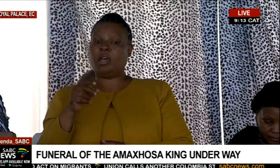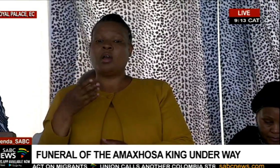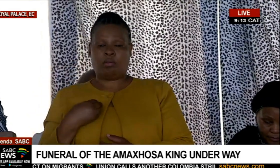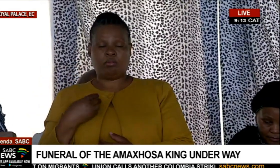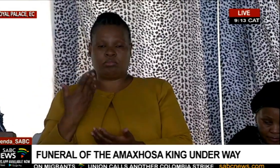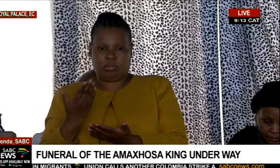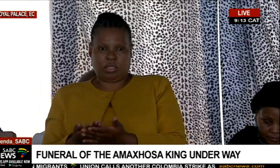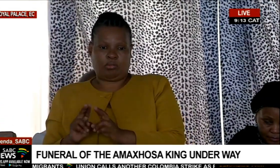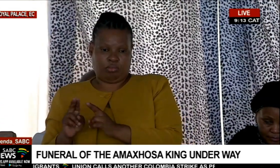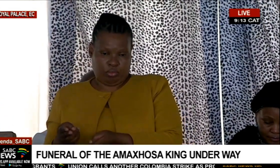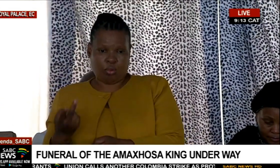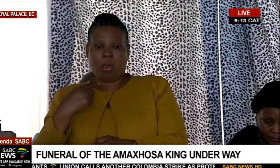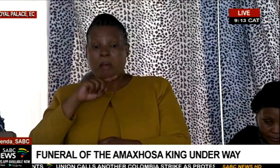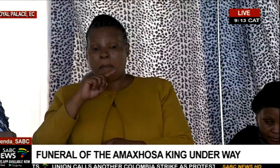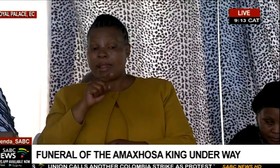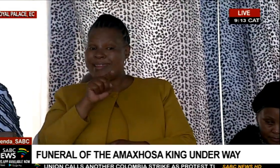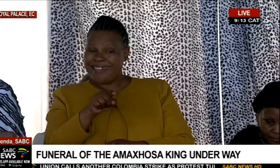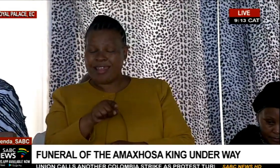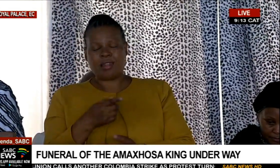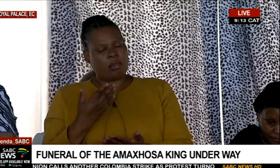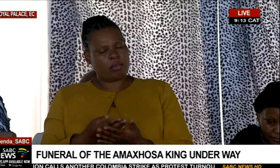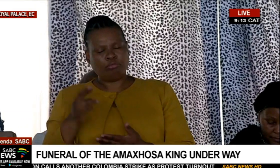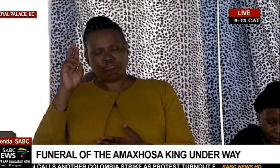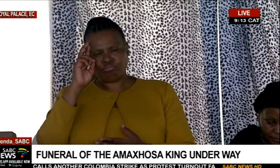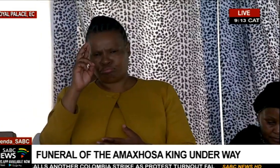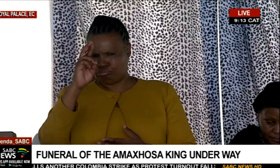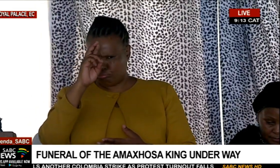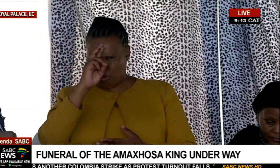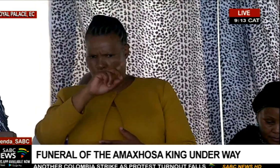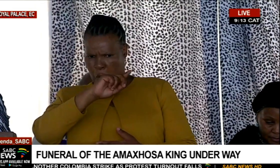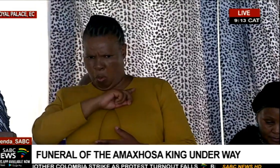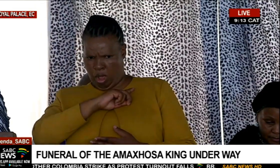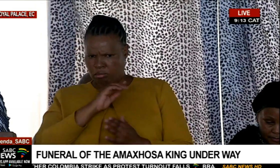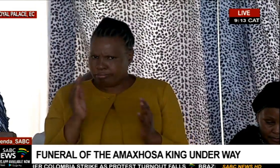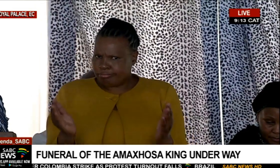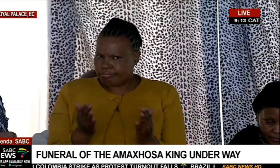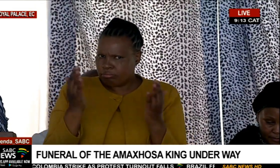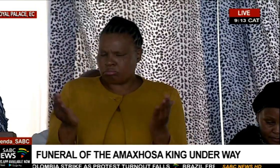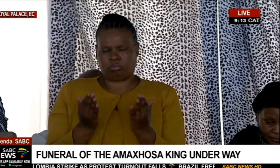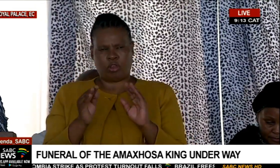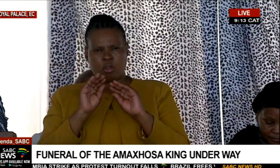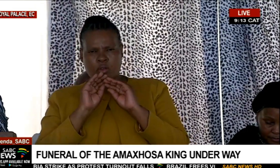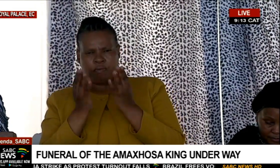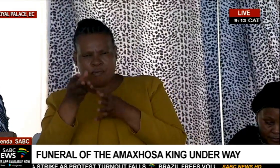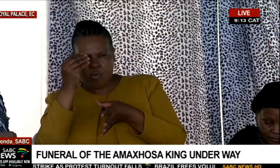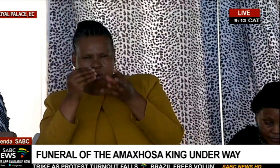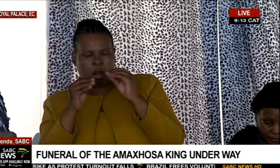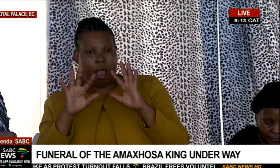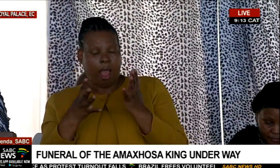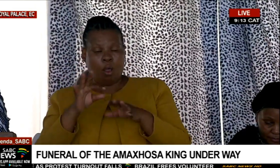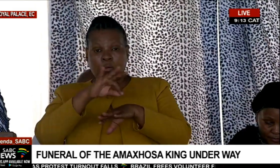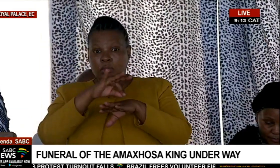uzwelonke uza kukhunjulwa ngumzila ongenambaliso wokukhuthaza imfundo, ezenkcubeko,